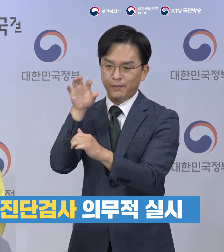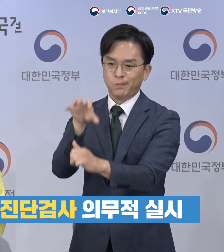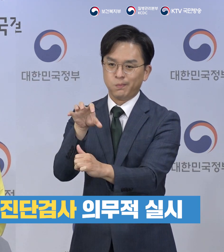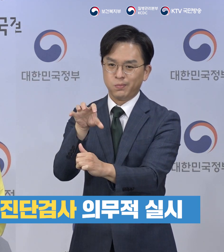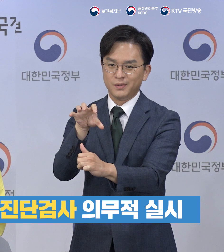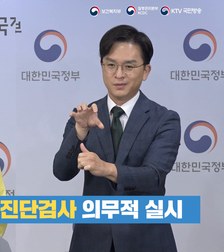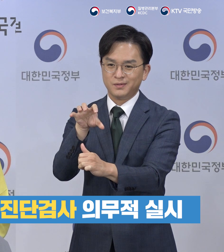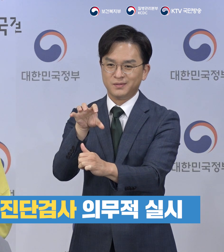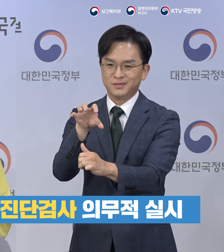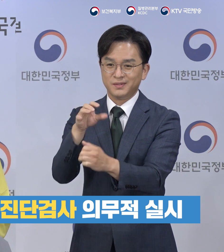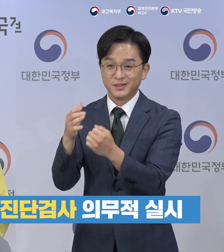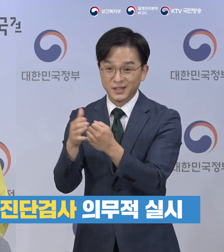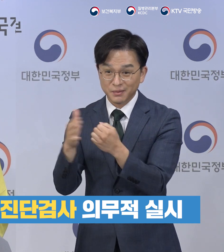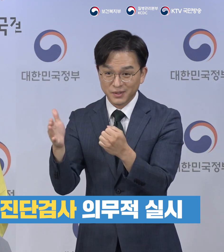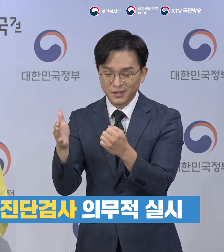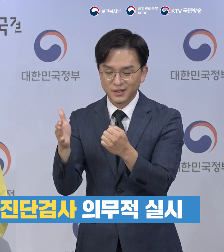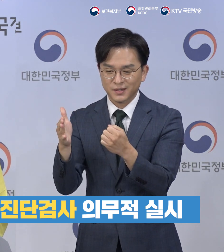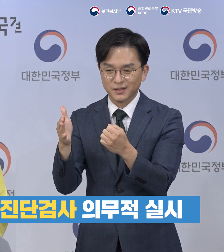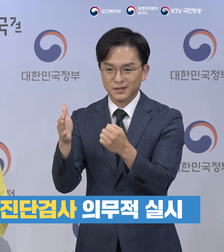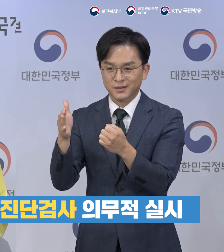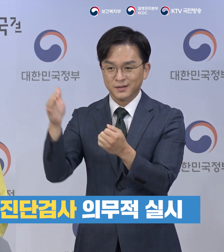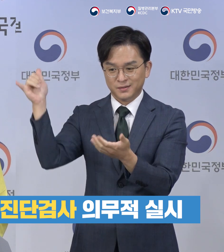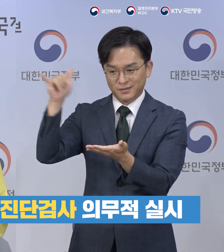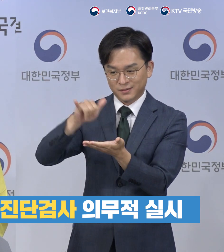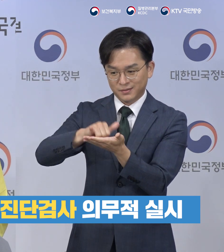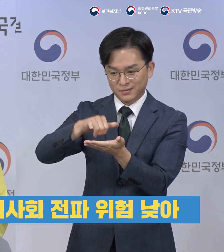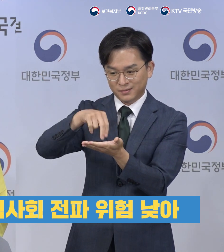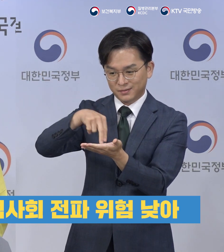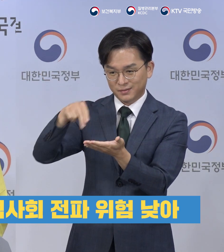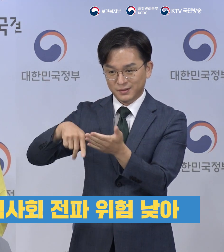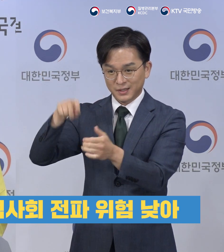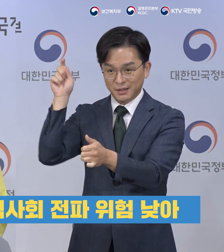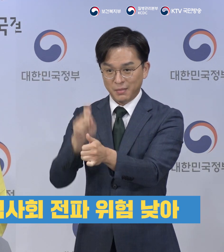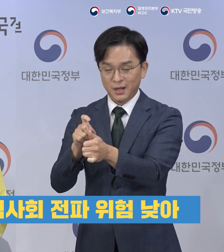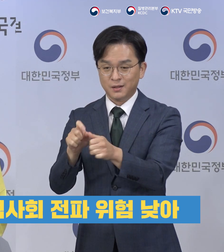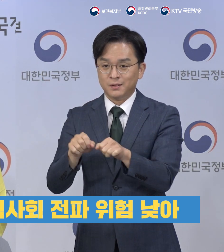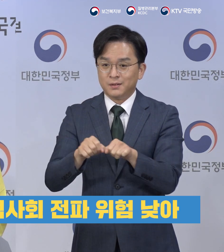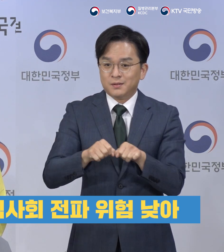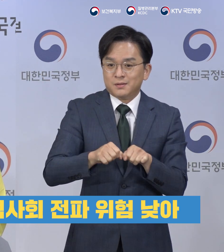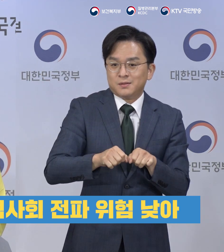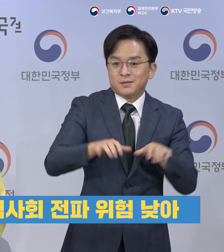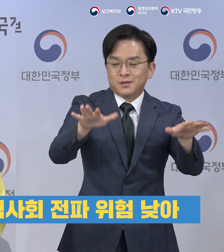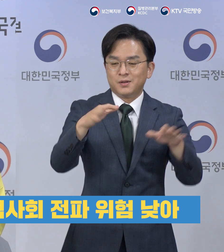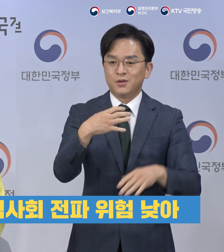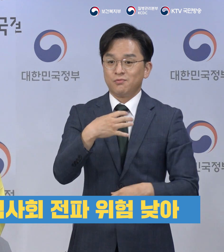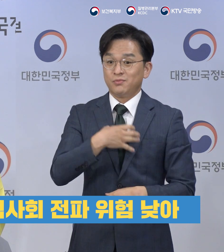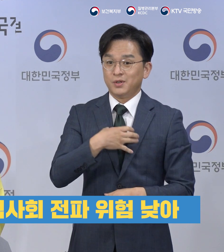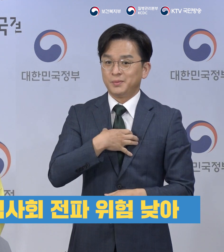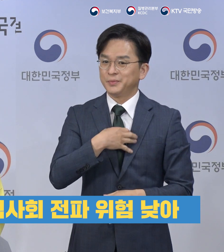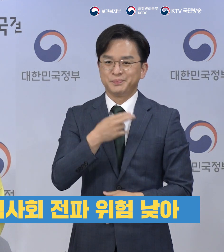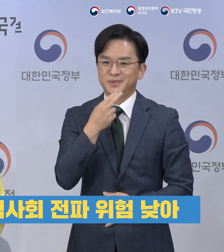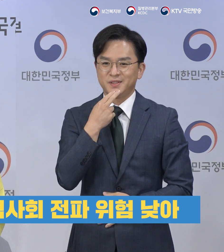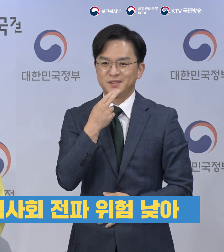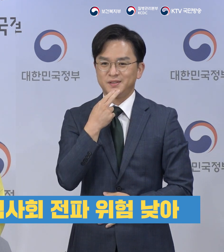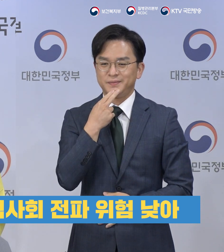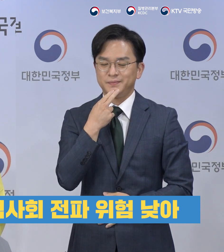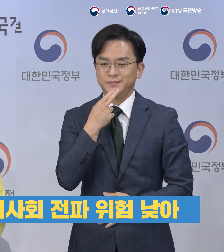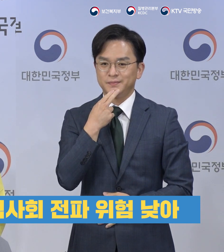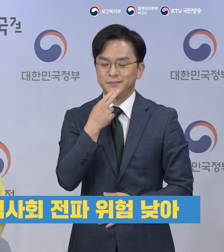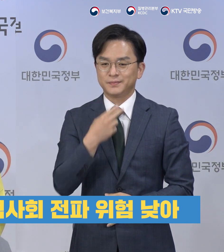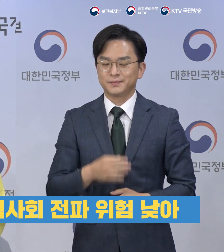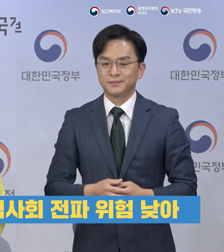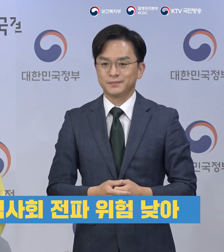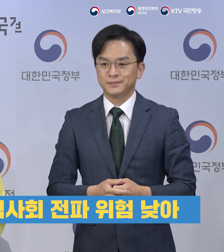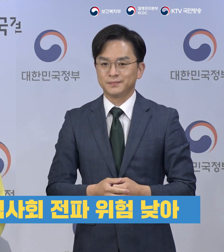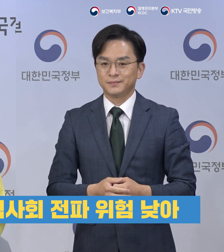때문에 확진자가 검역 또는 격리 상태에서 발견되고 이로 인한